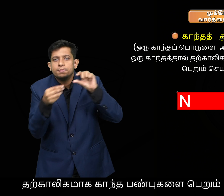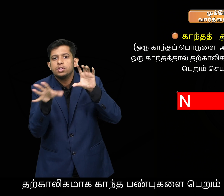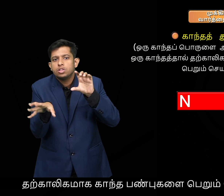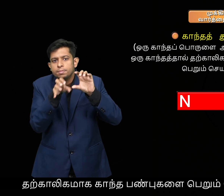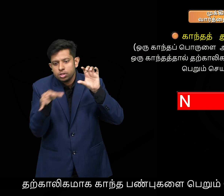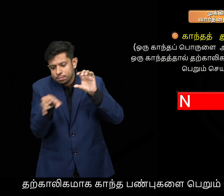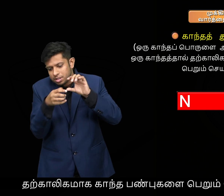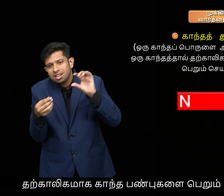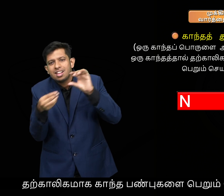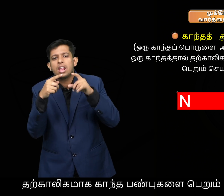பண்புகளை பெறும் செயல்முறை.